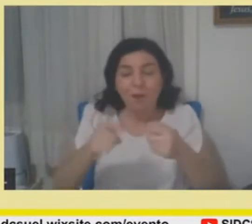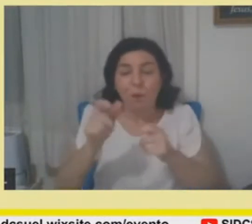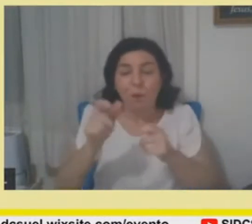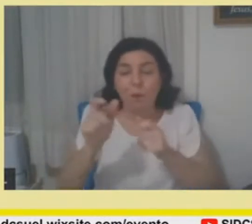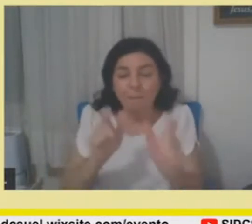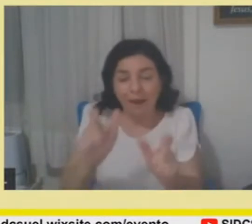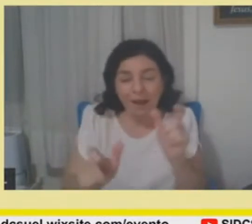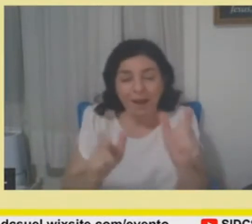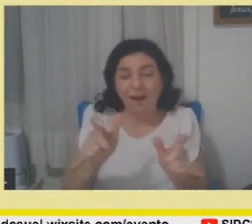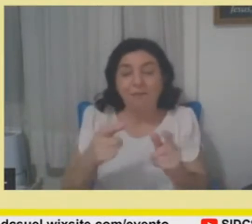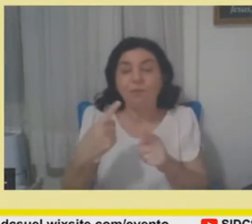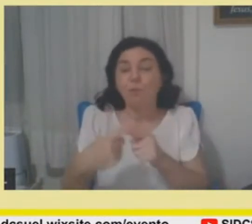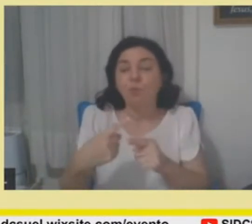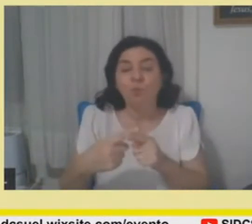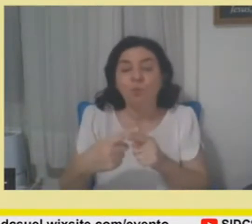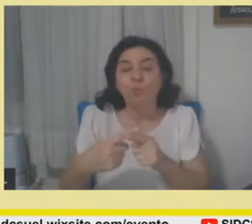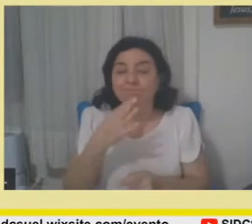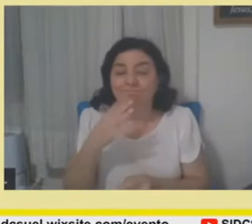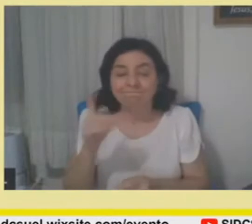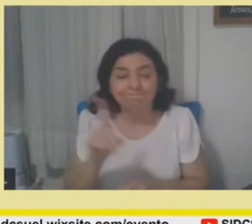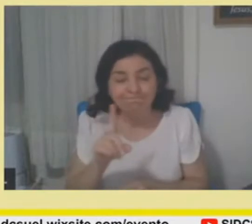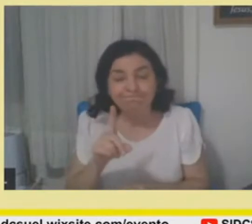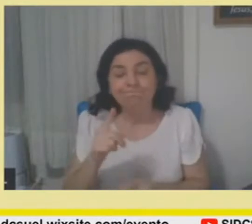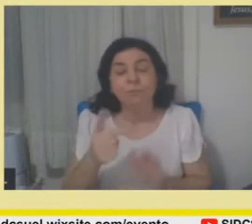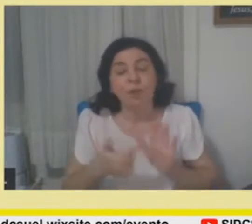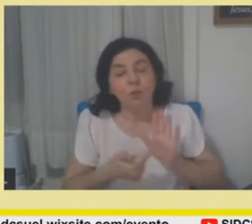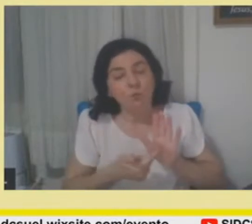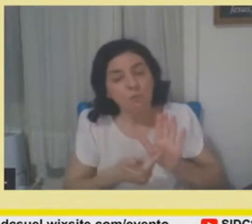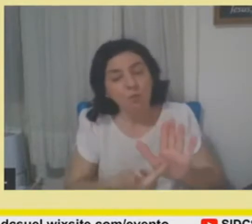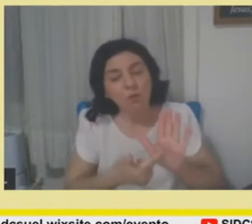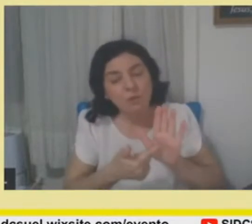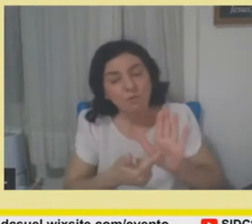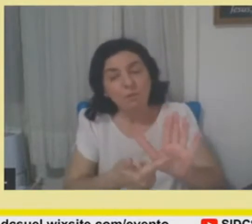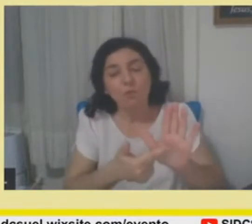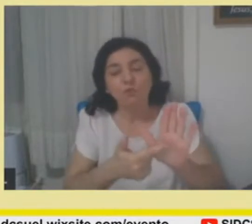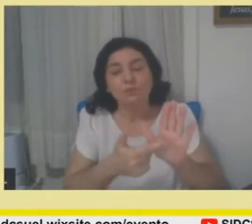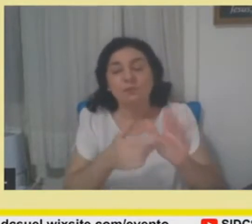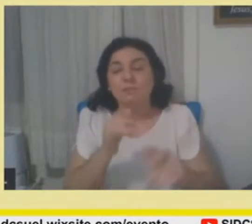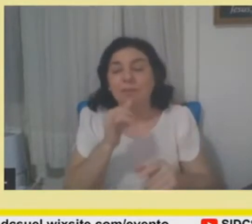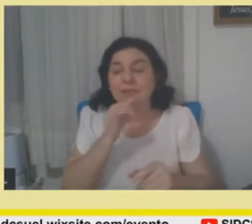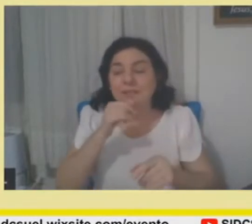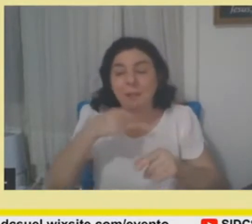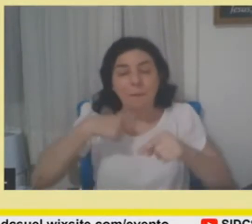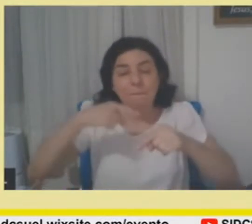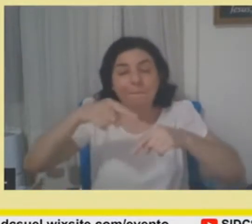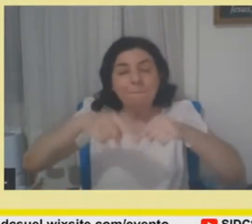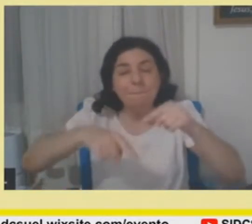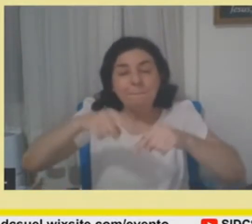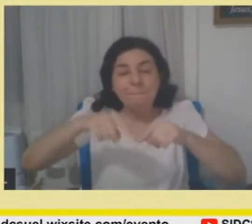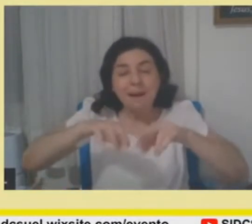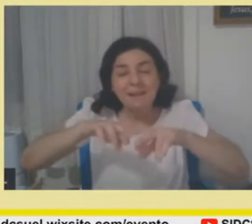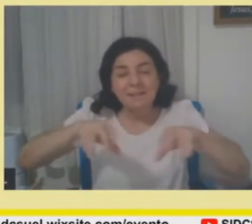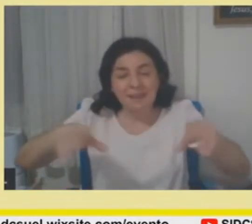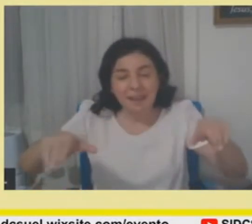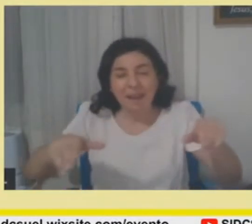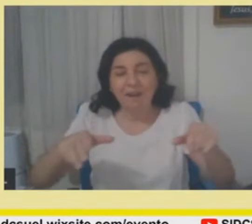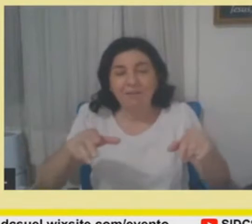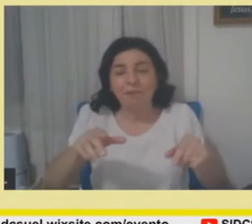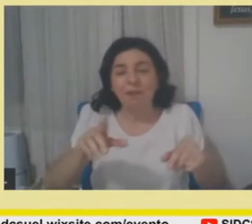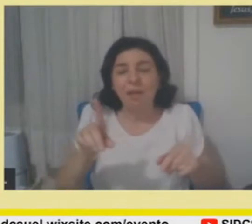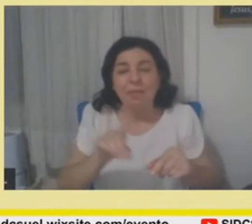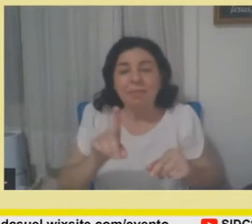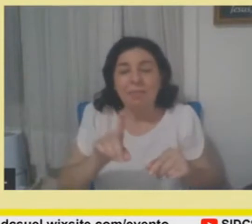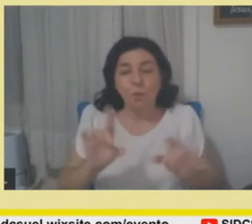Parecia que o professor era igual o instrutor, sabe? Só ensinava as palavras, os sinais.